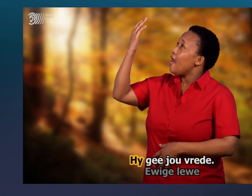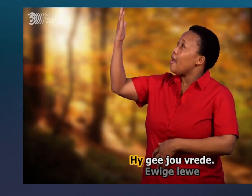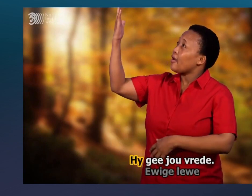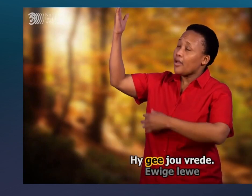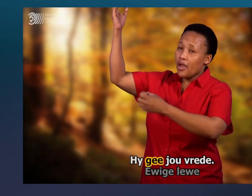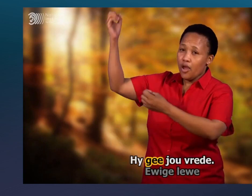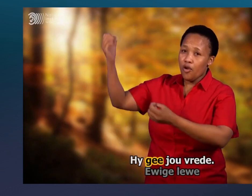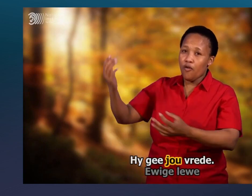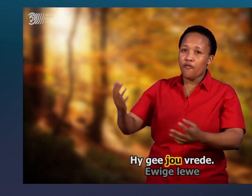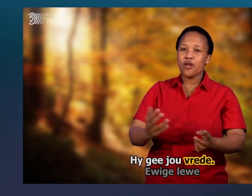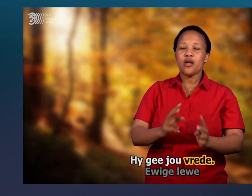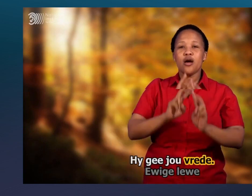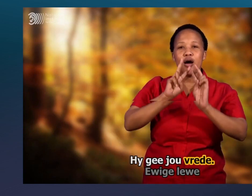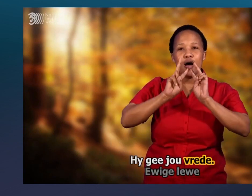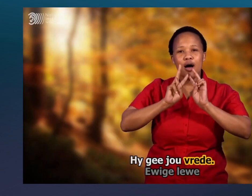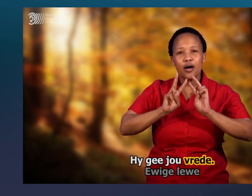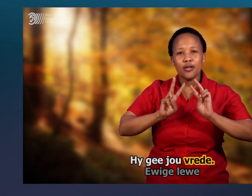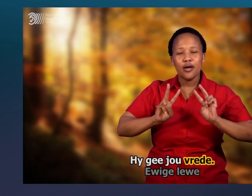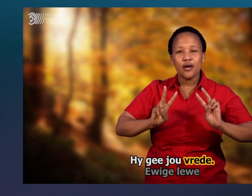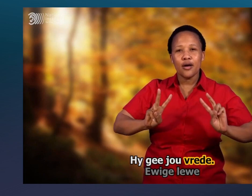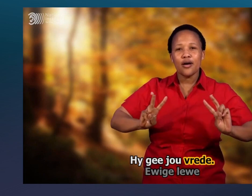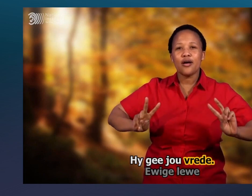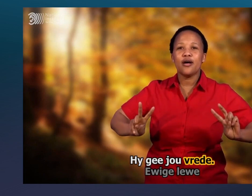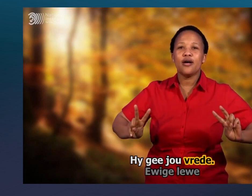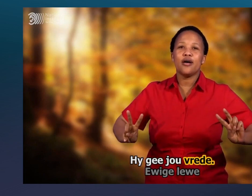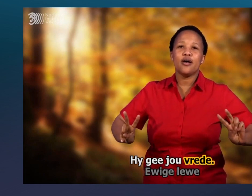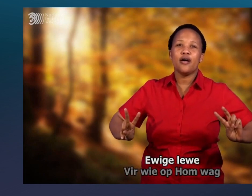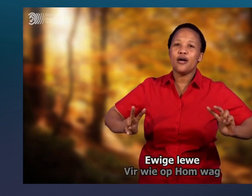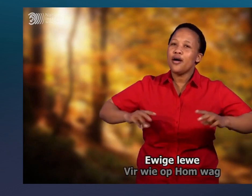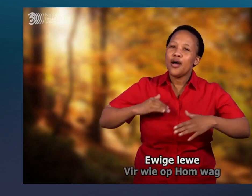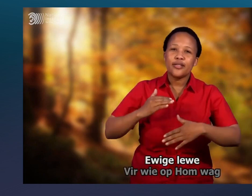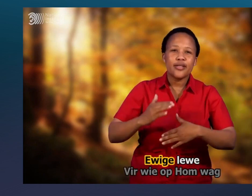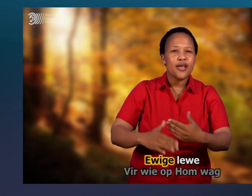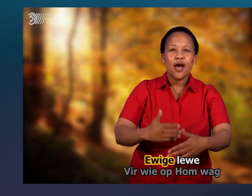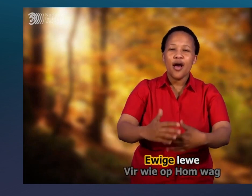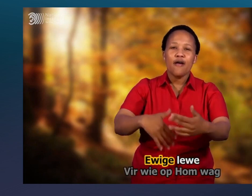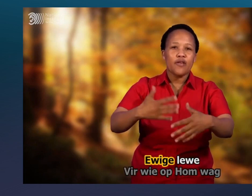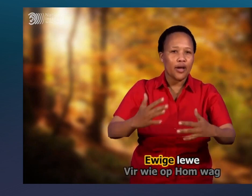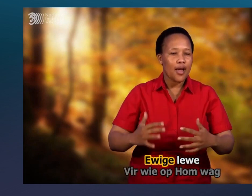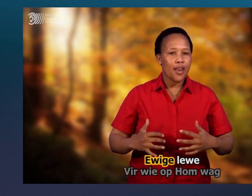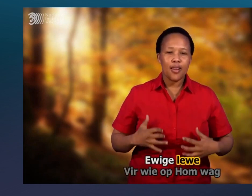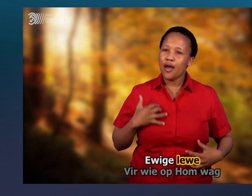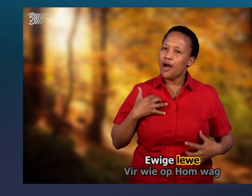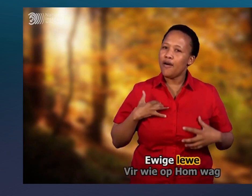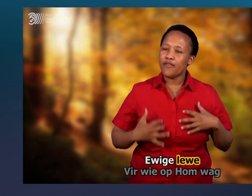Hy gee jou vrede, die ewige lewe,